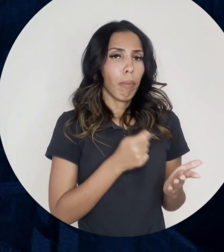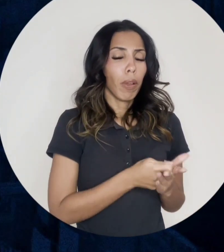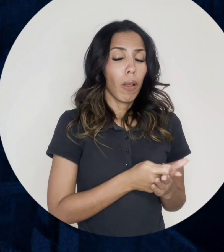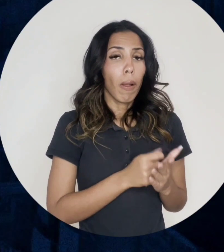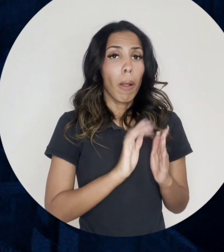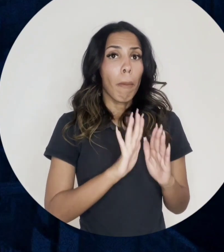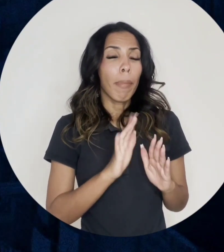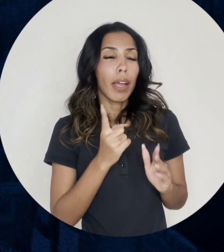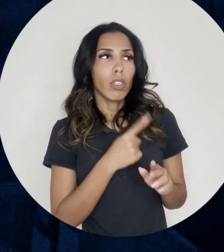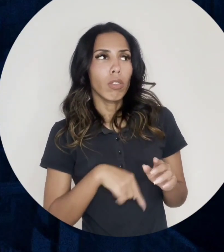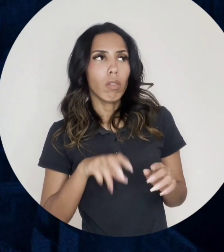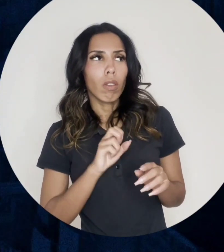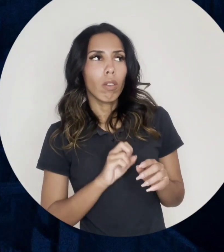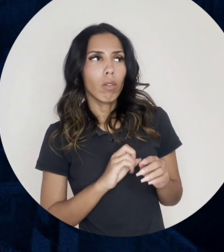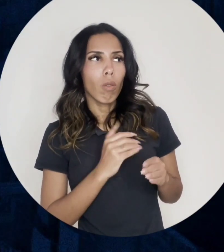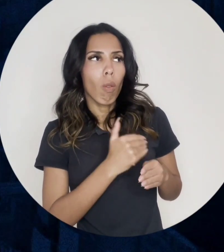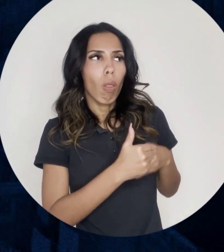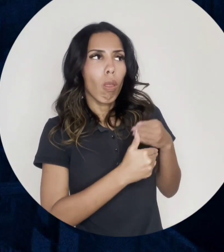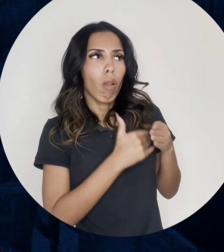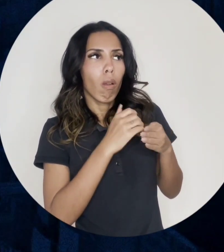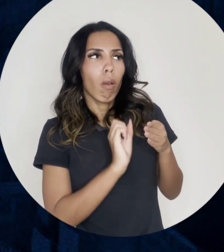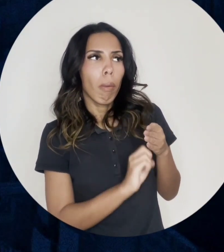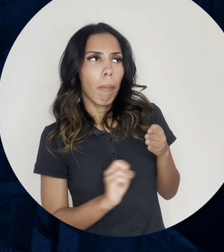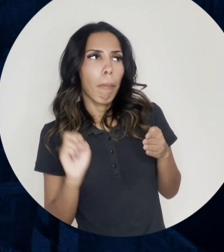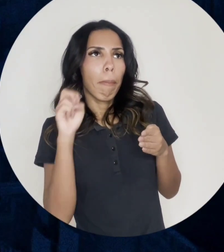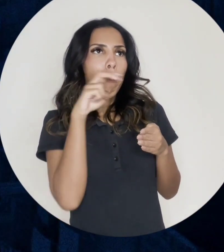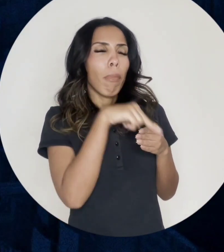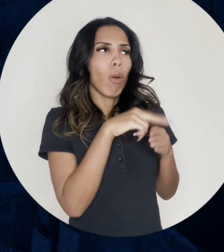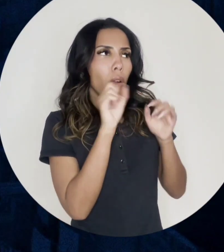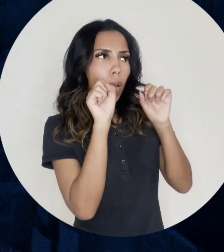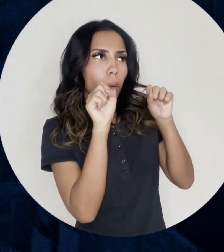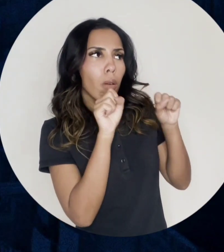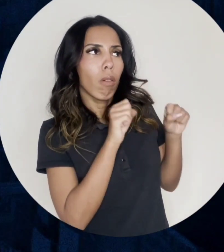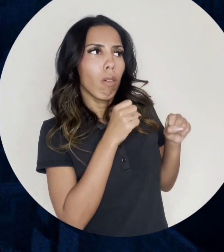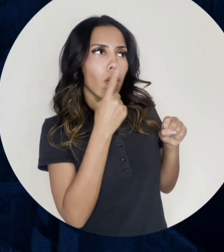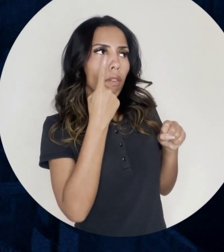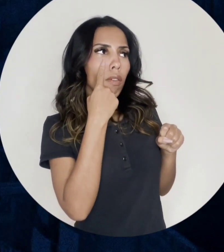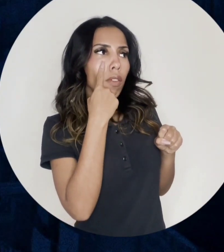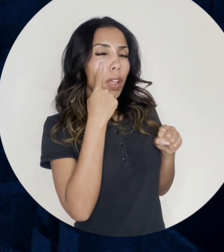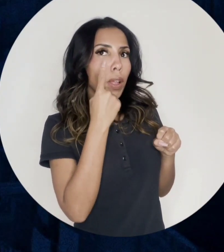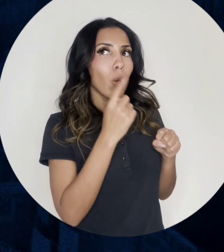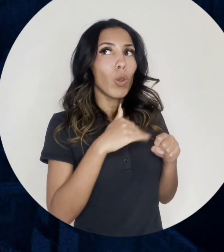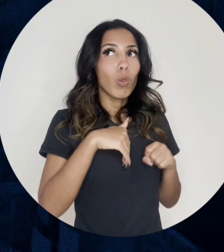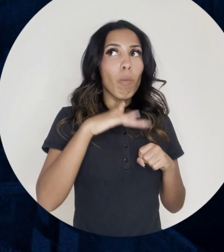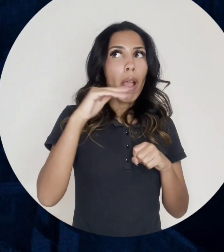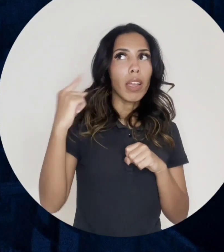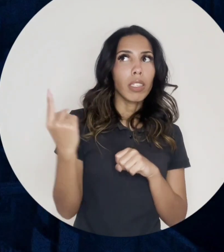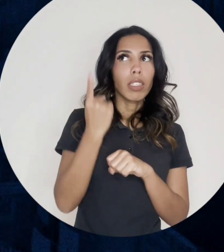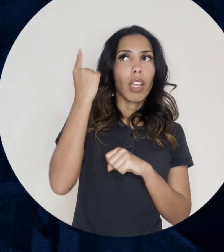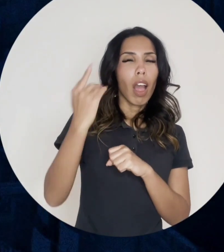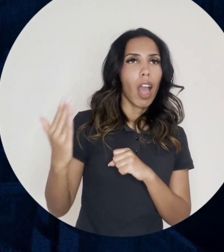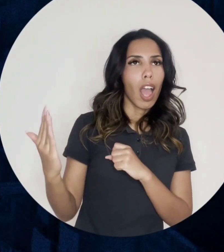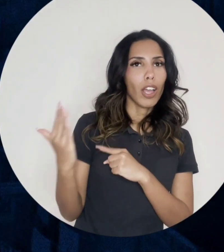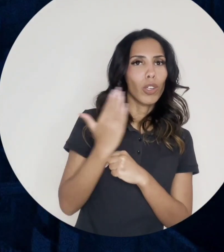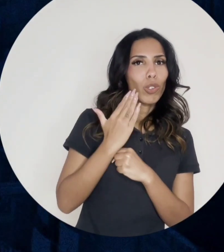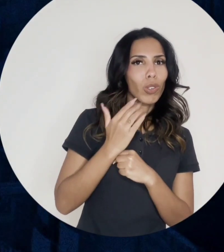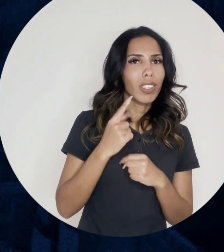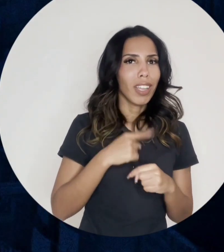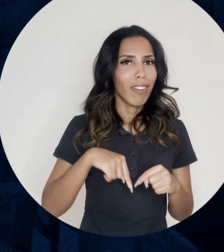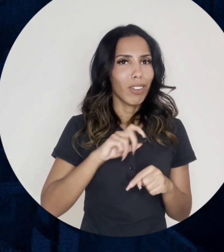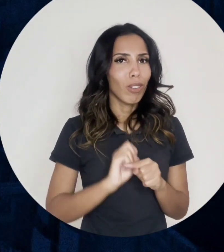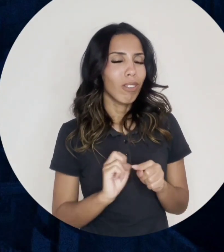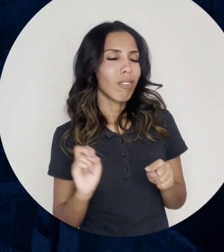gente pulava o muro sim e usufruía assim, né? Os maiores ajudavam a gente a ir, ou então a